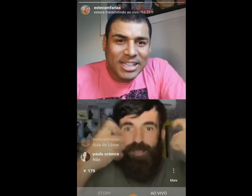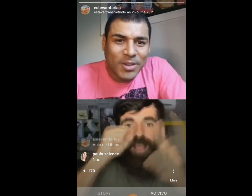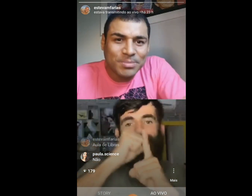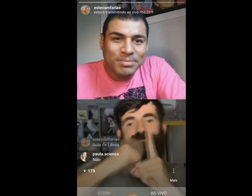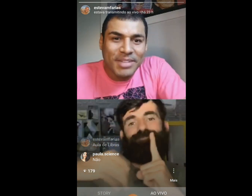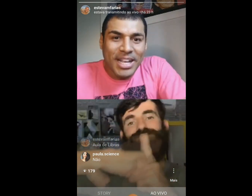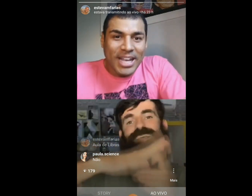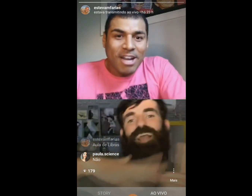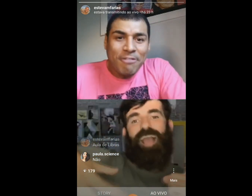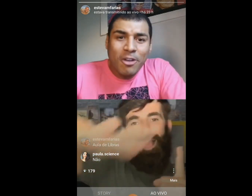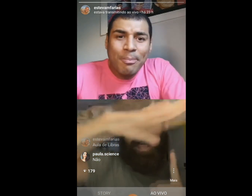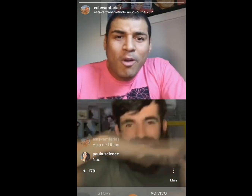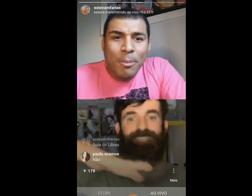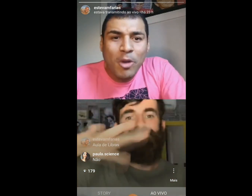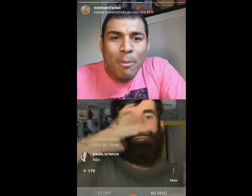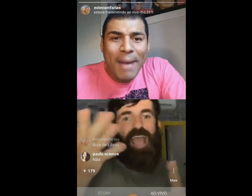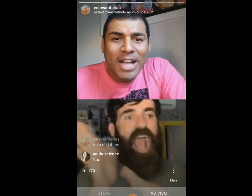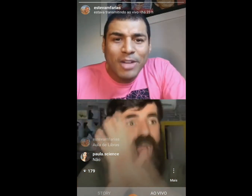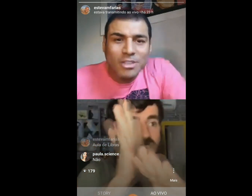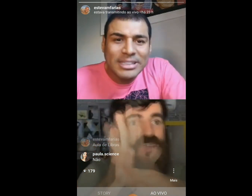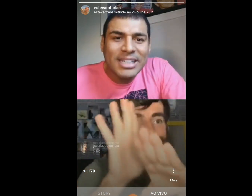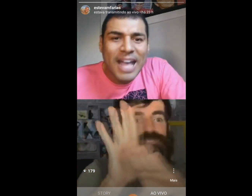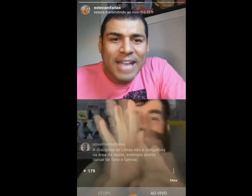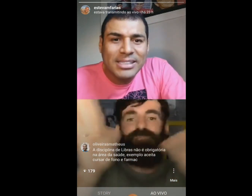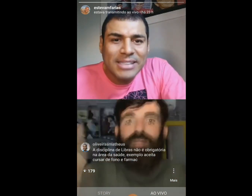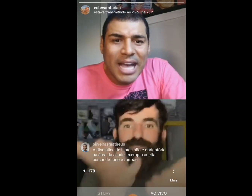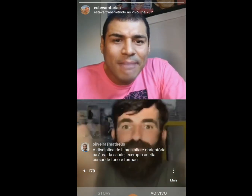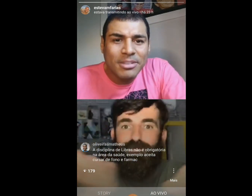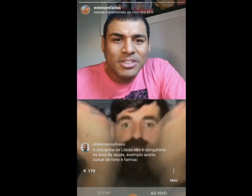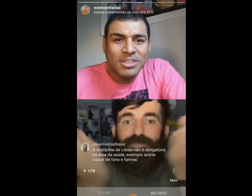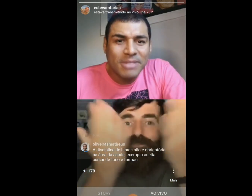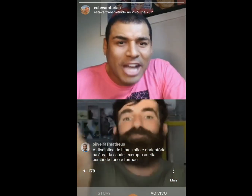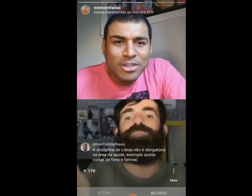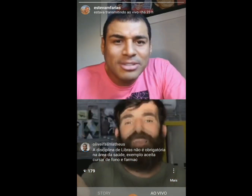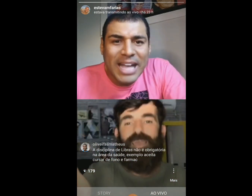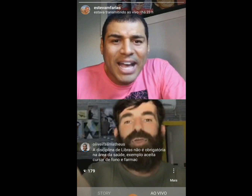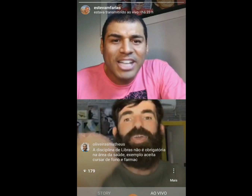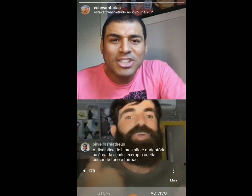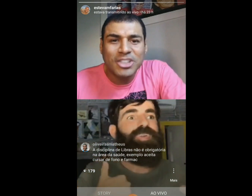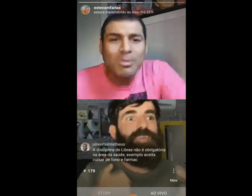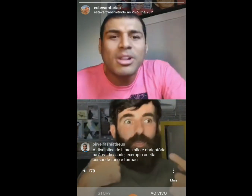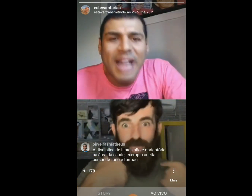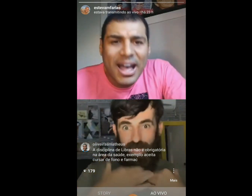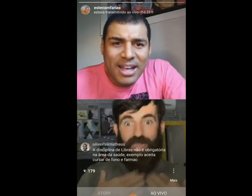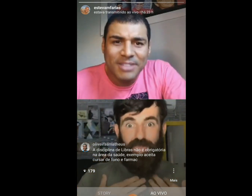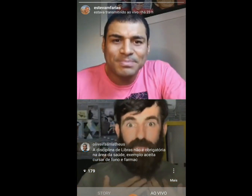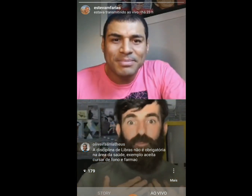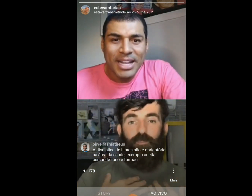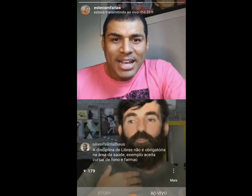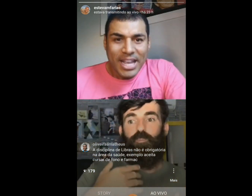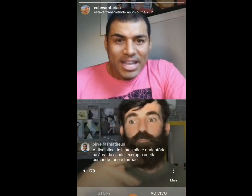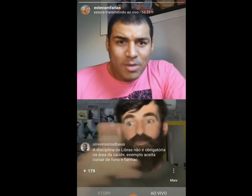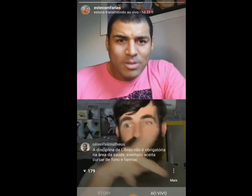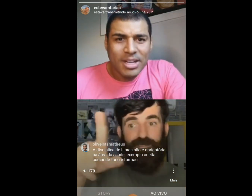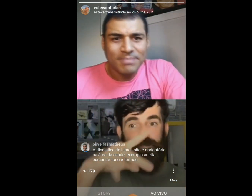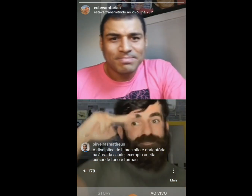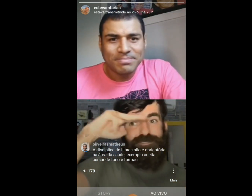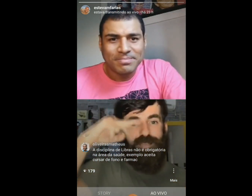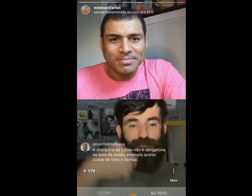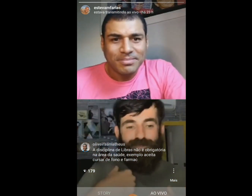Eu fico muito preocupado com essa sociedade. Eu fico me preocupado em ajudar. Eu, por exemplo, professor